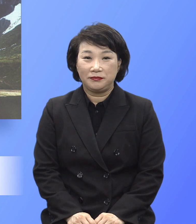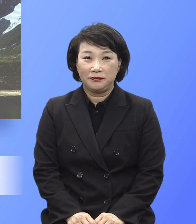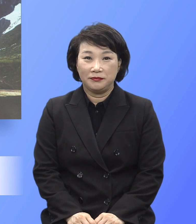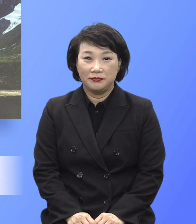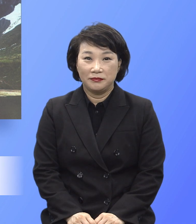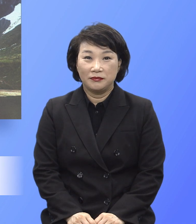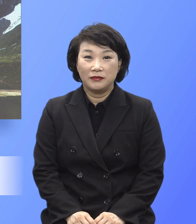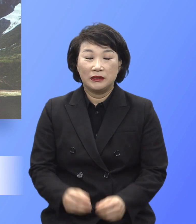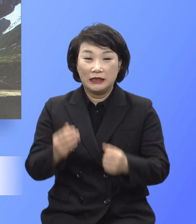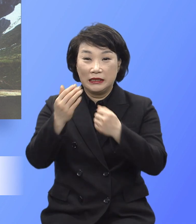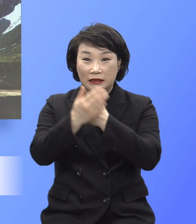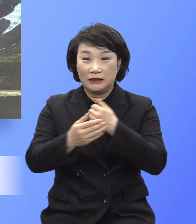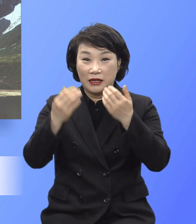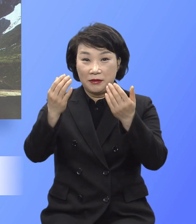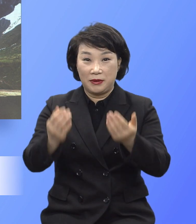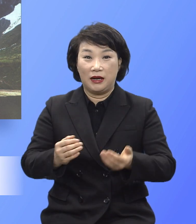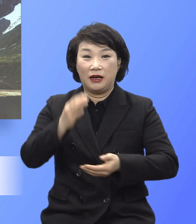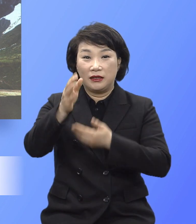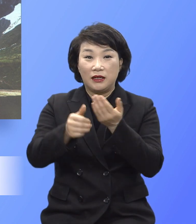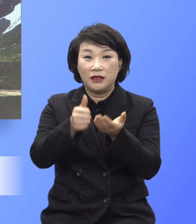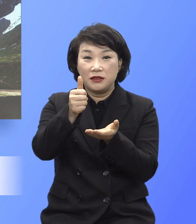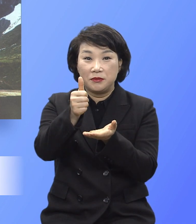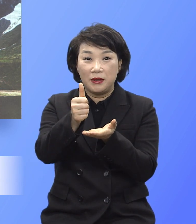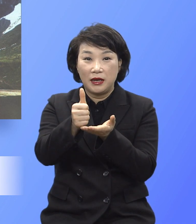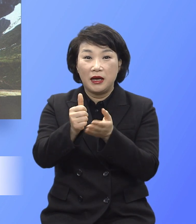은혜 받으실 하나님 말씀은